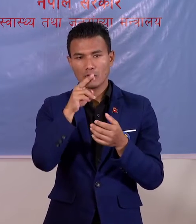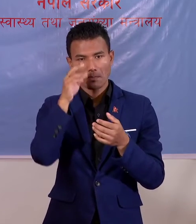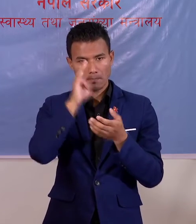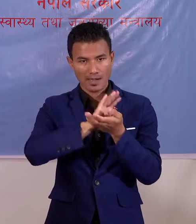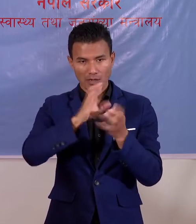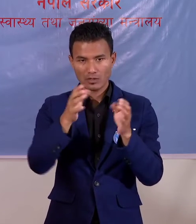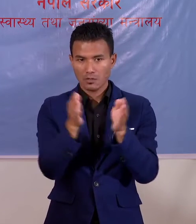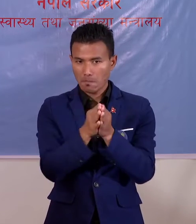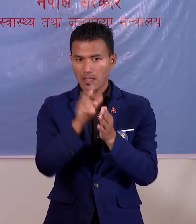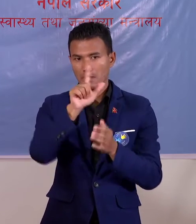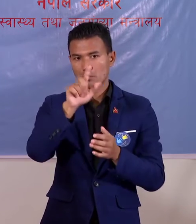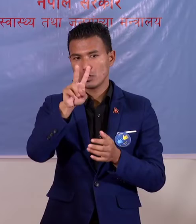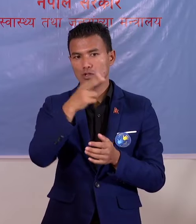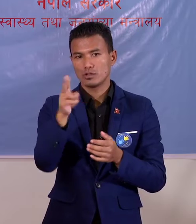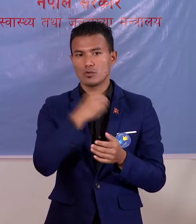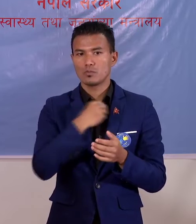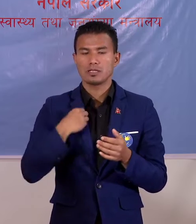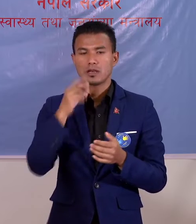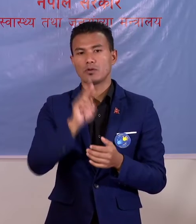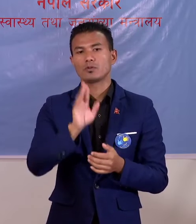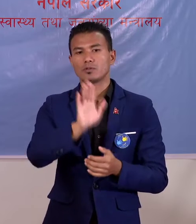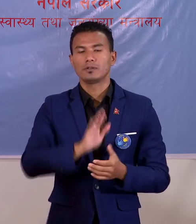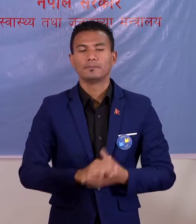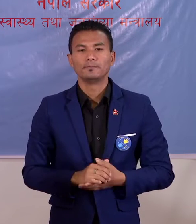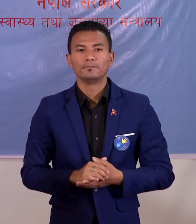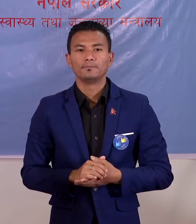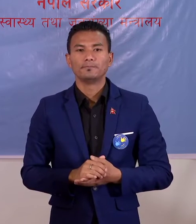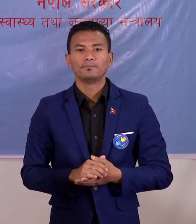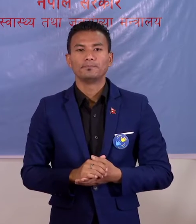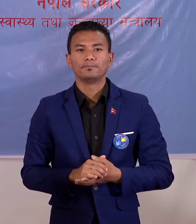हाल 72 जनाको उपचार भइरहेको छ।